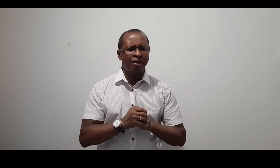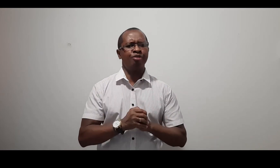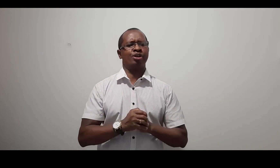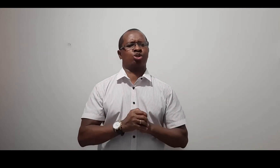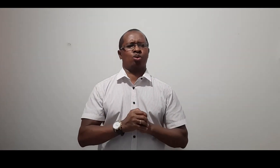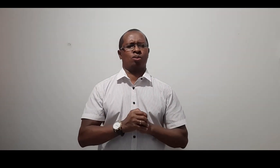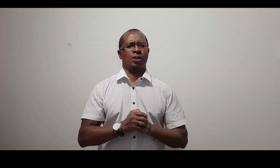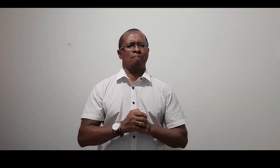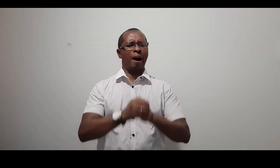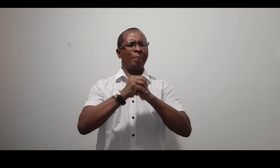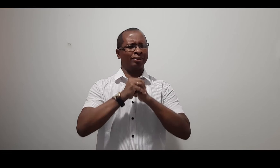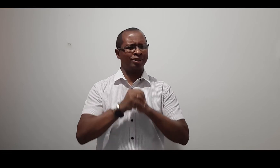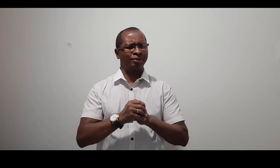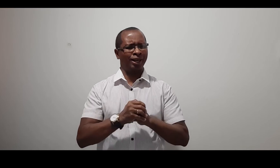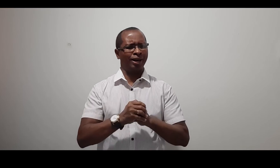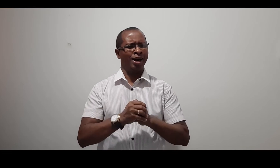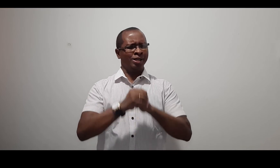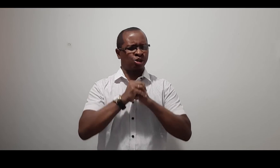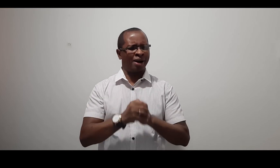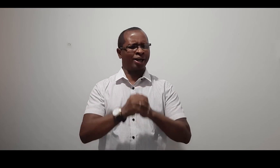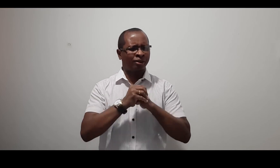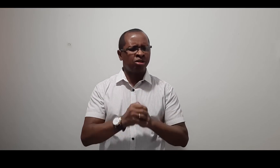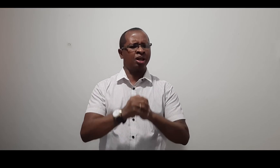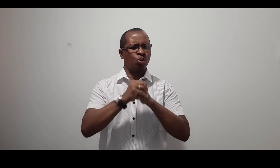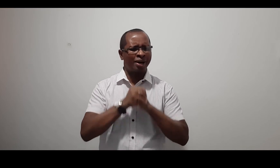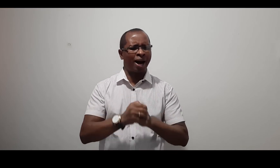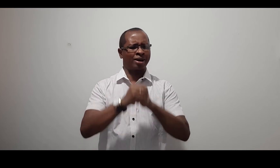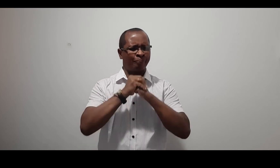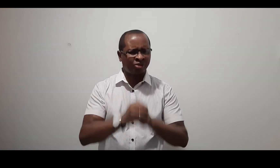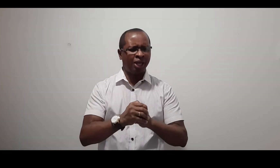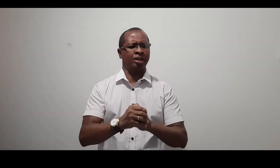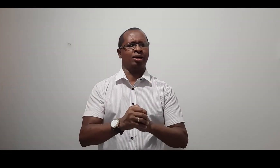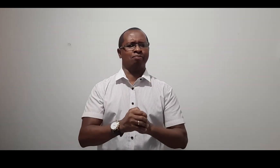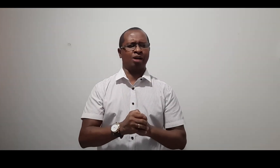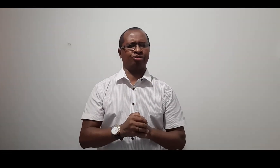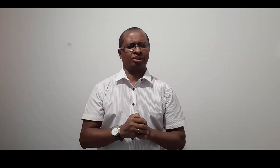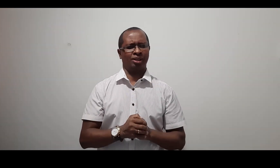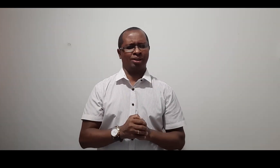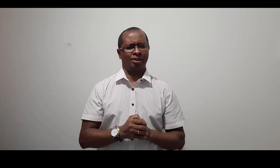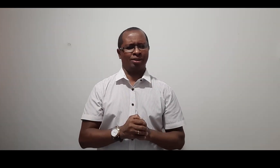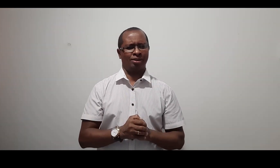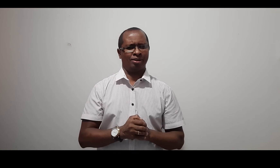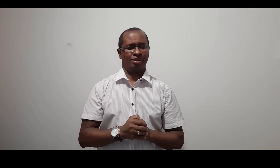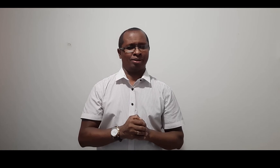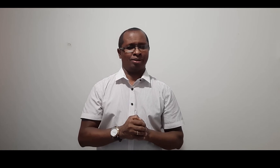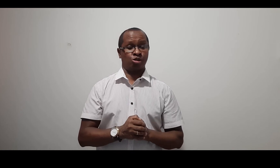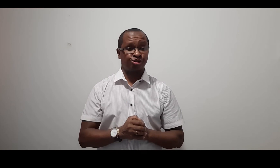kanefa izao mampandiny tena ny zanaka tiana no anarina amin'ny teny mafy. Tsy